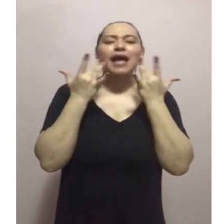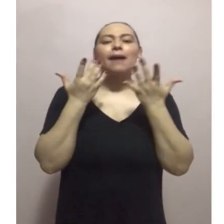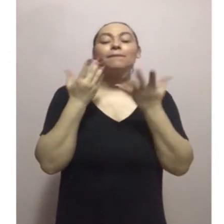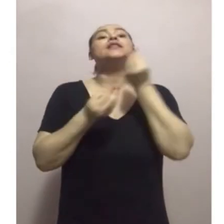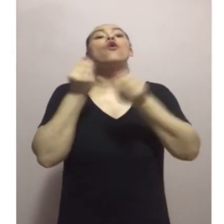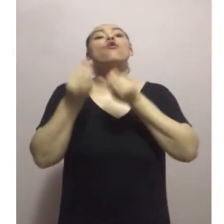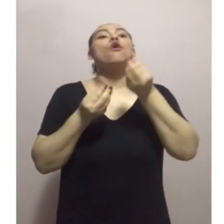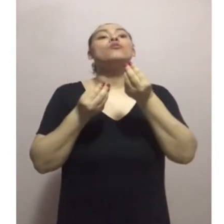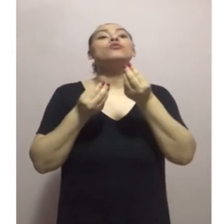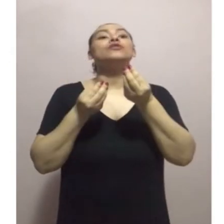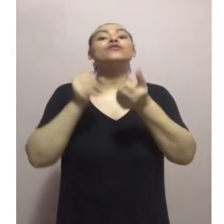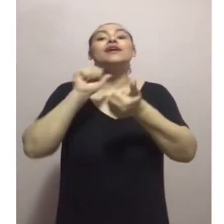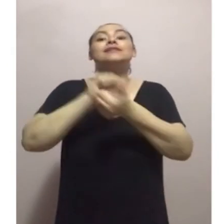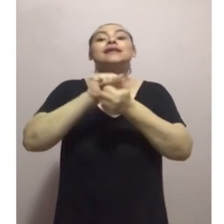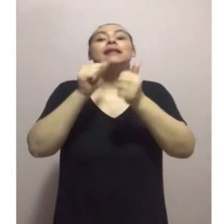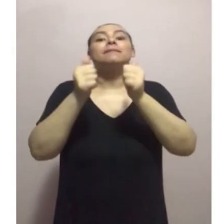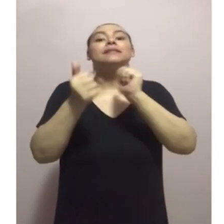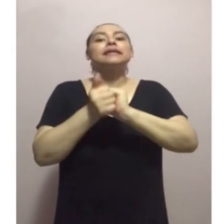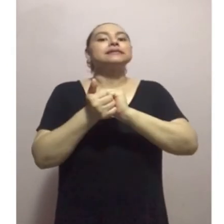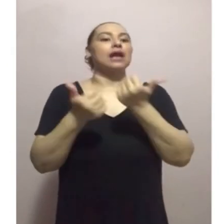essa transformação para você.